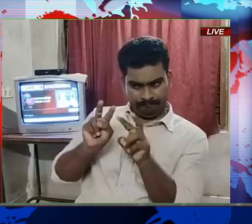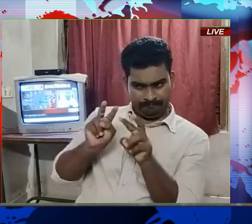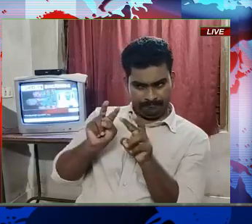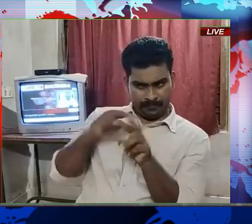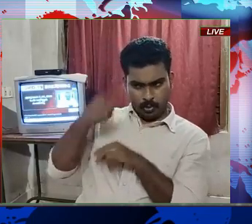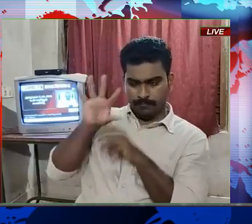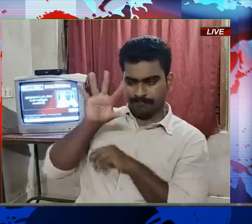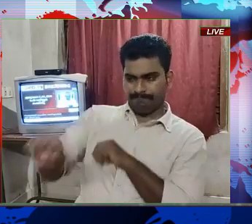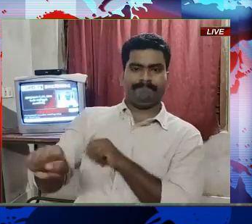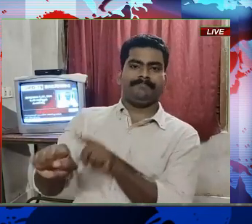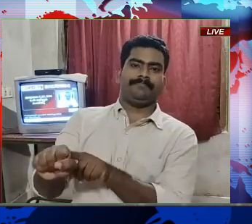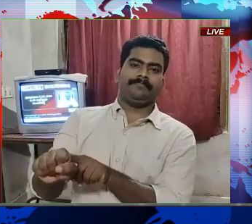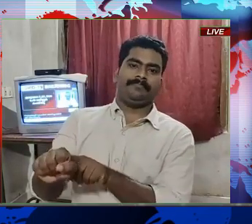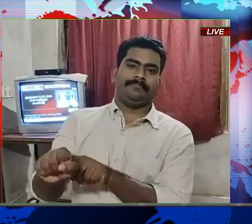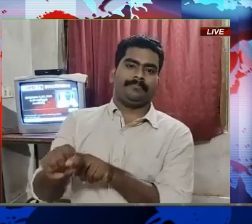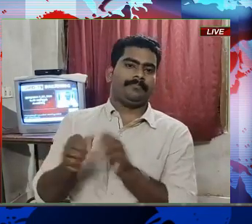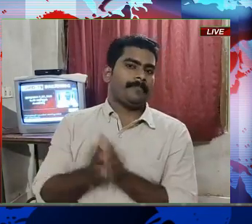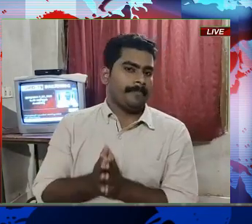പ്രത്യേക താമസ സൗകര്യം